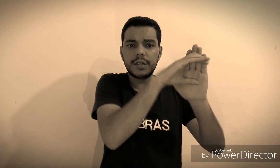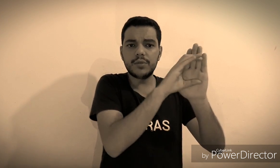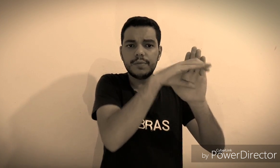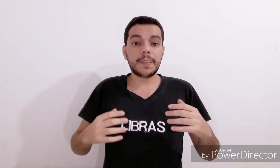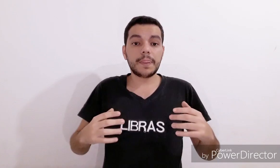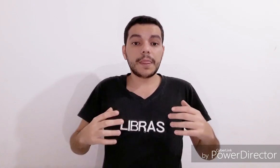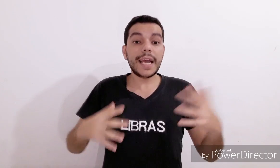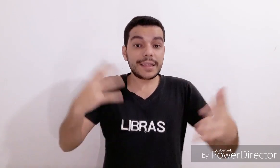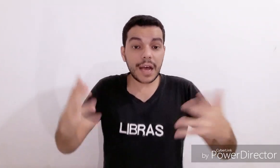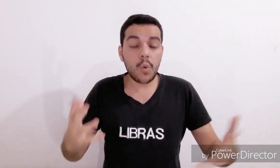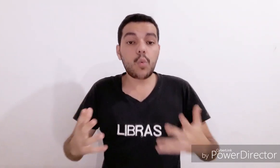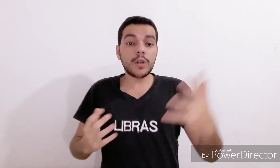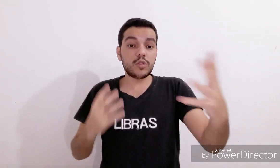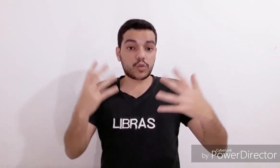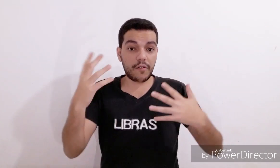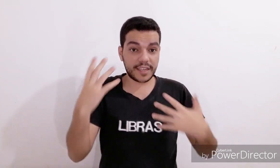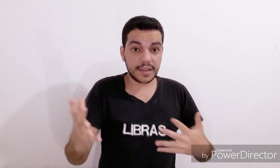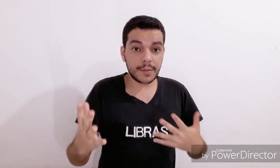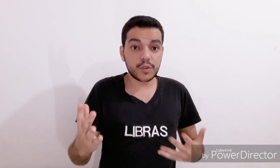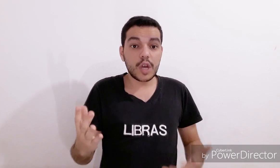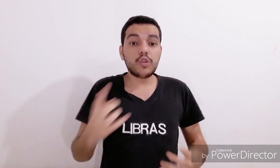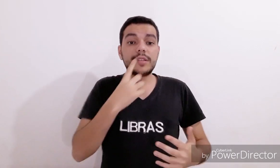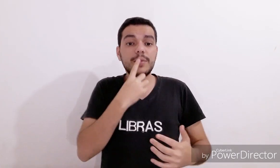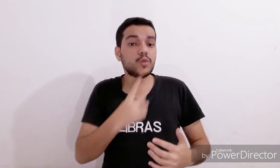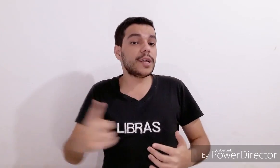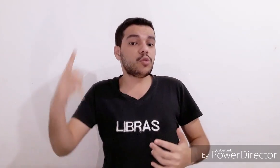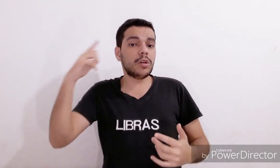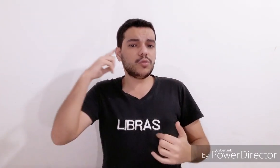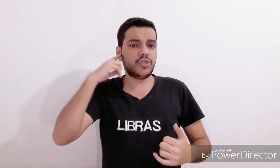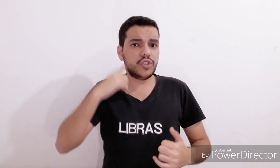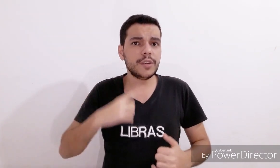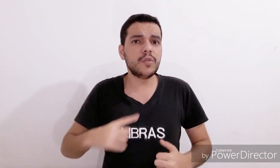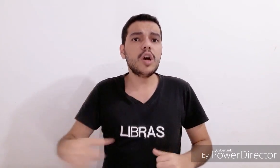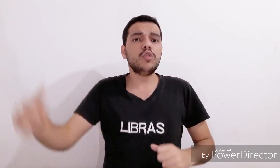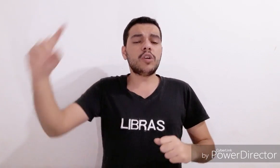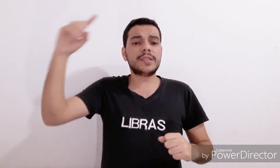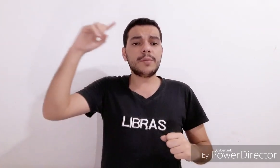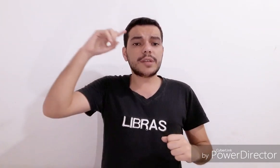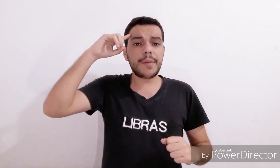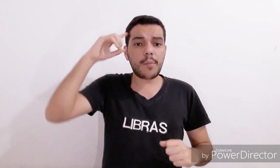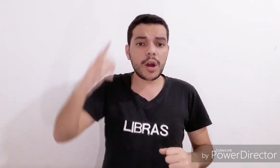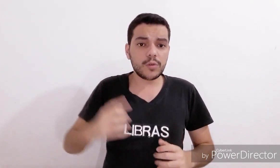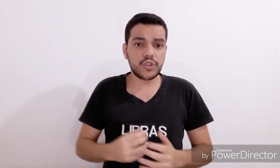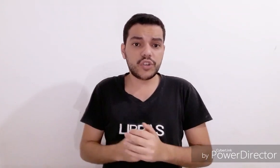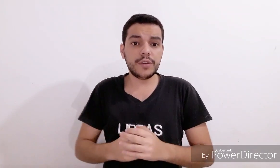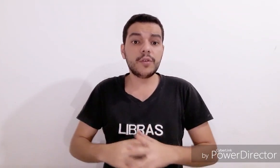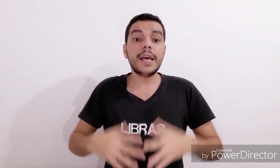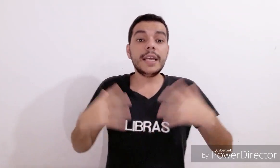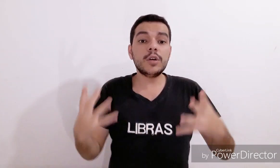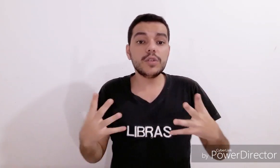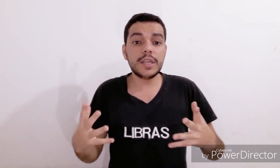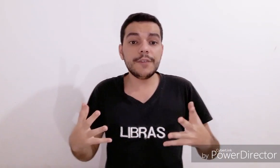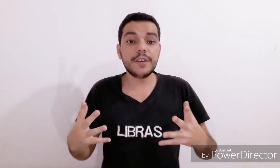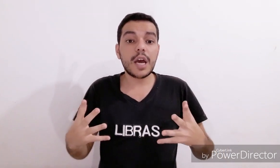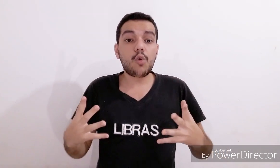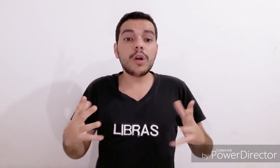girando. Então, quando nós conversamos, nós temos o retorno auditivo, nós temos a memória auditiva, inclusive quando